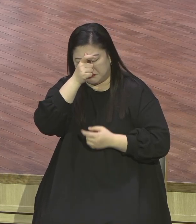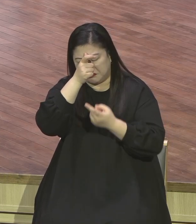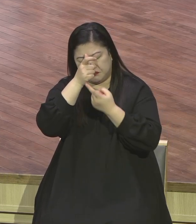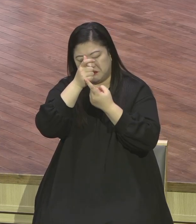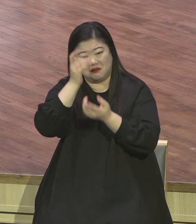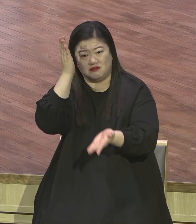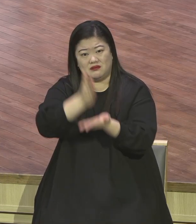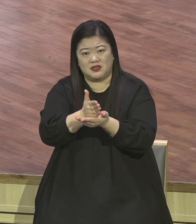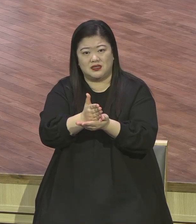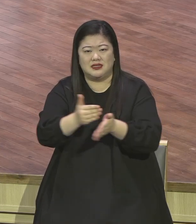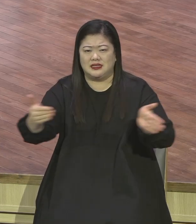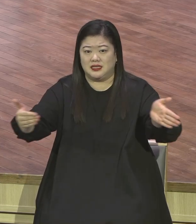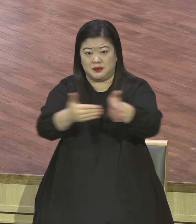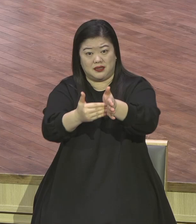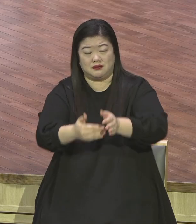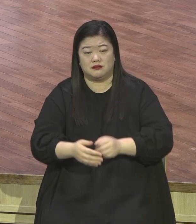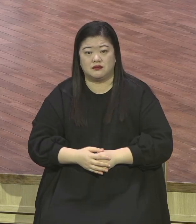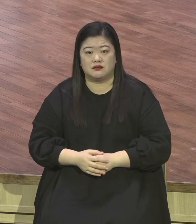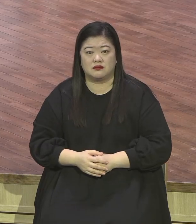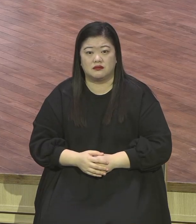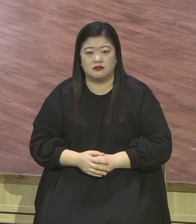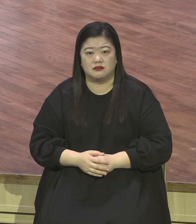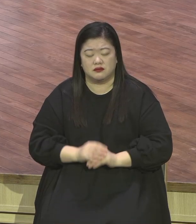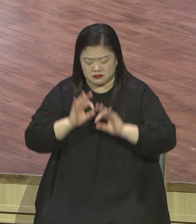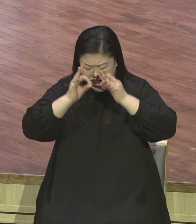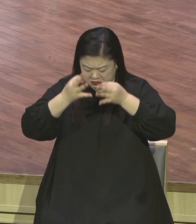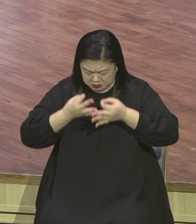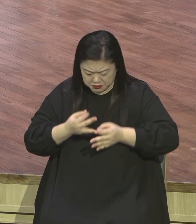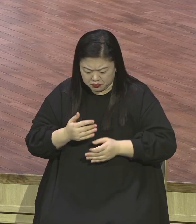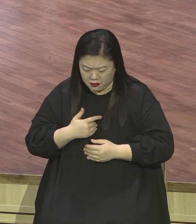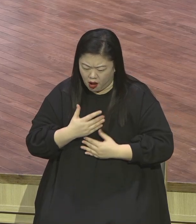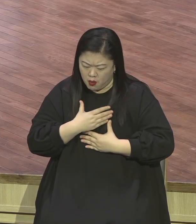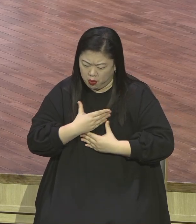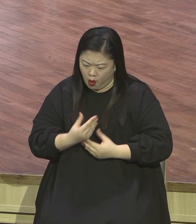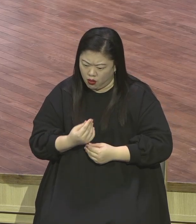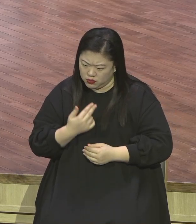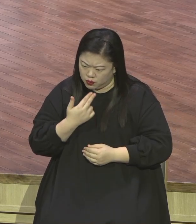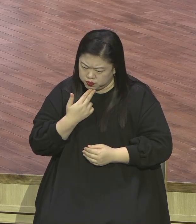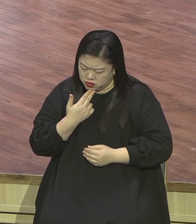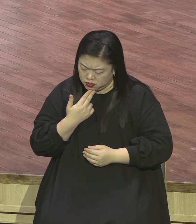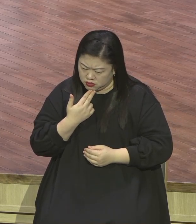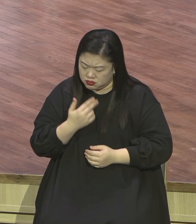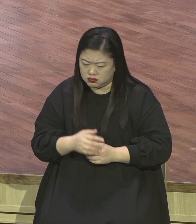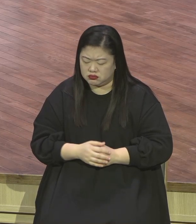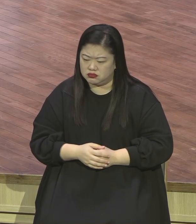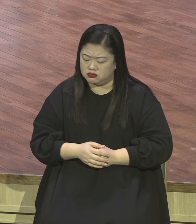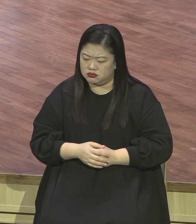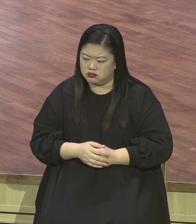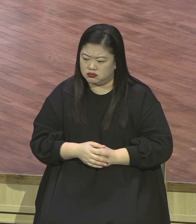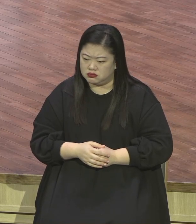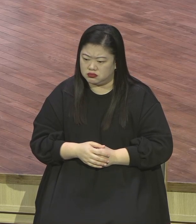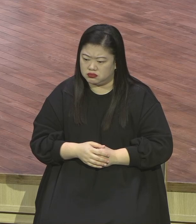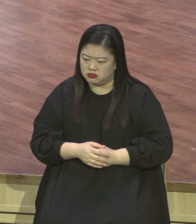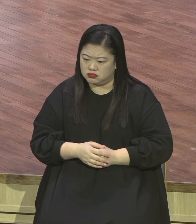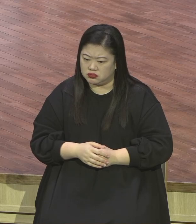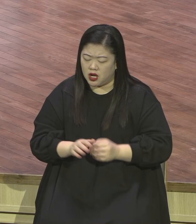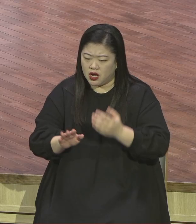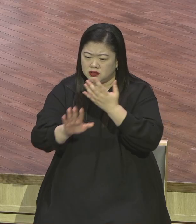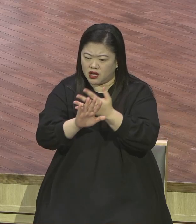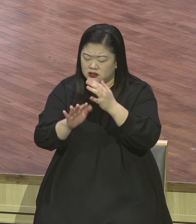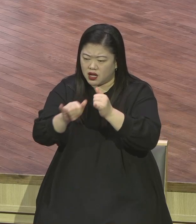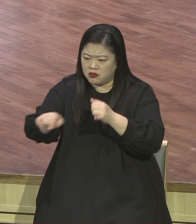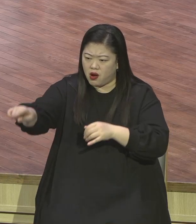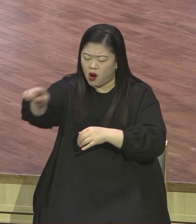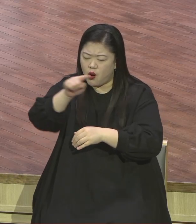왜 이렇게 평안이 없지? 나는 왜 교회 가면 왜 이렇게 온 성도가 사랑스럽고 너무너무 존중스럽고